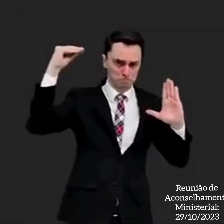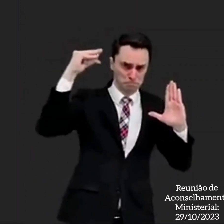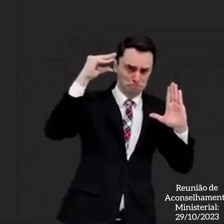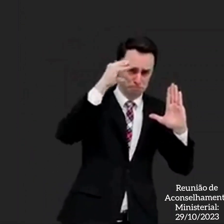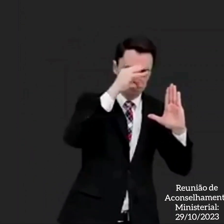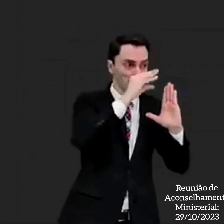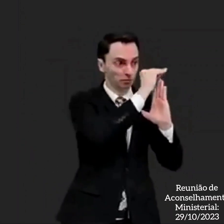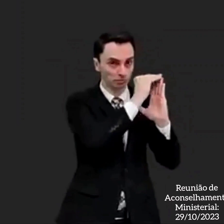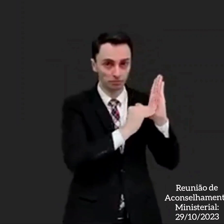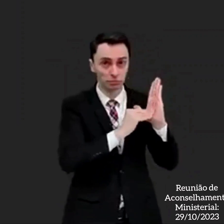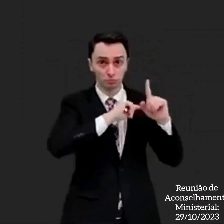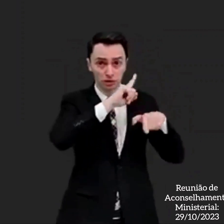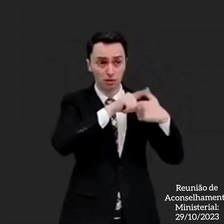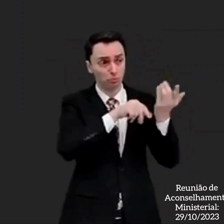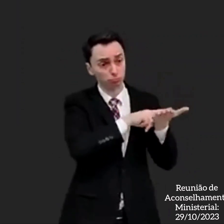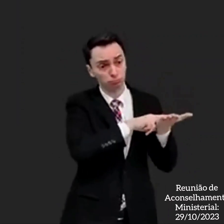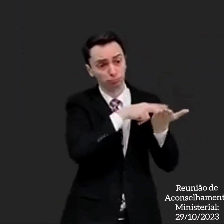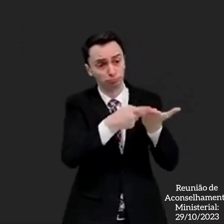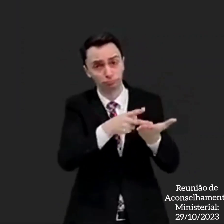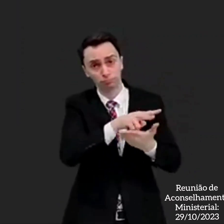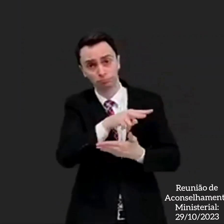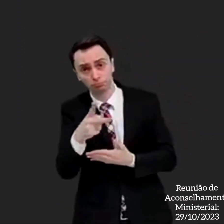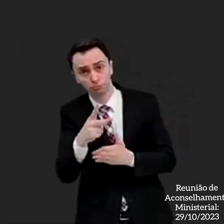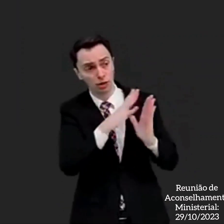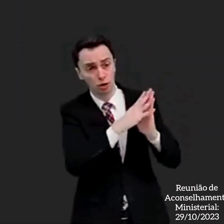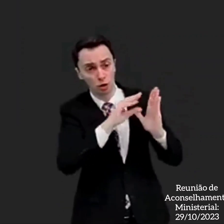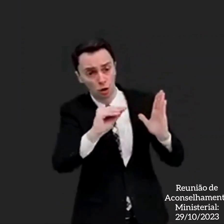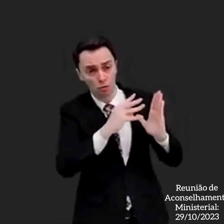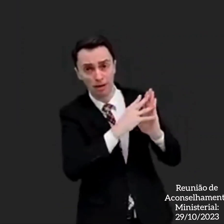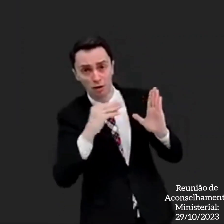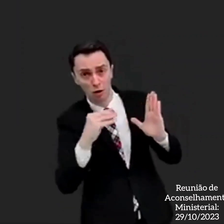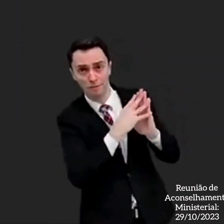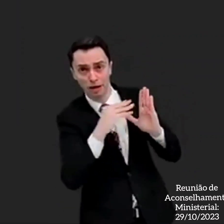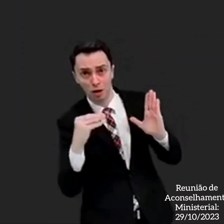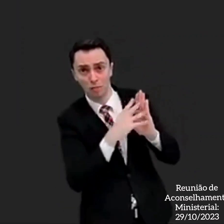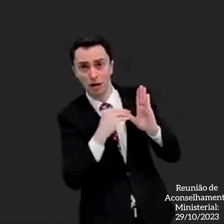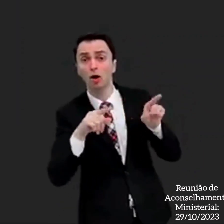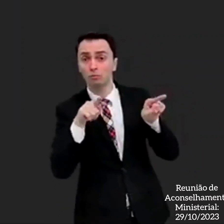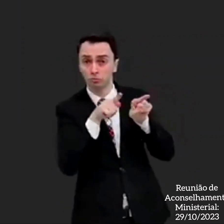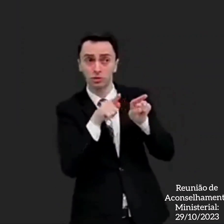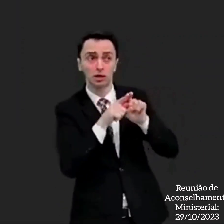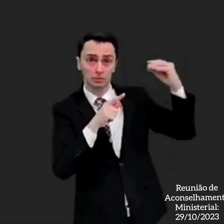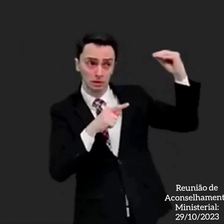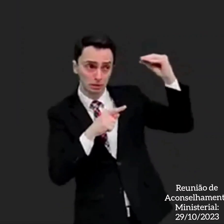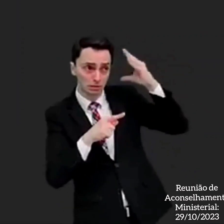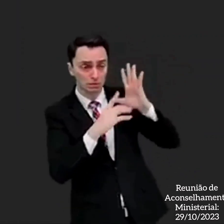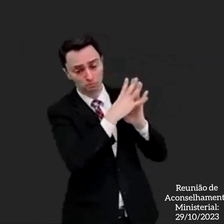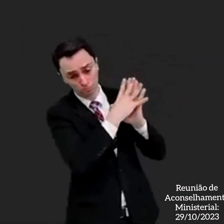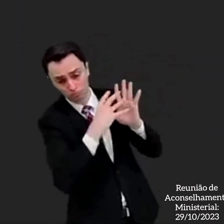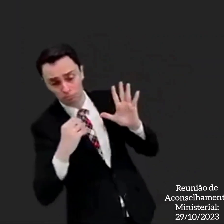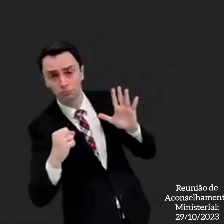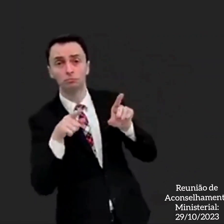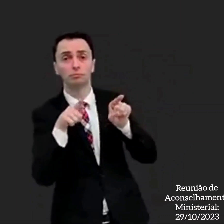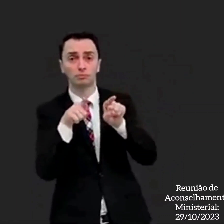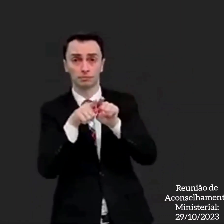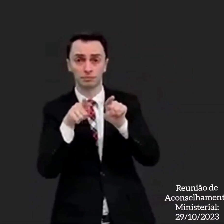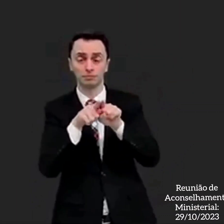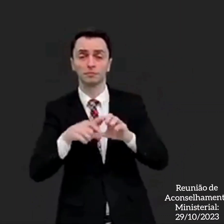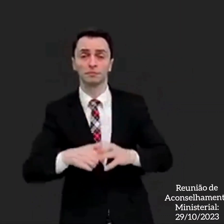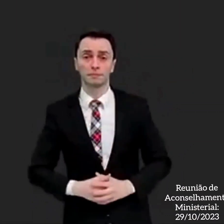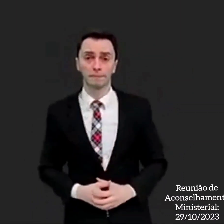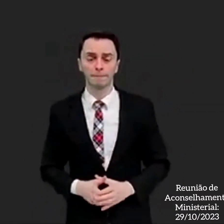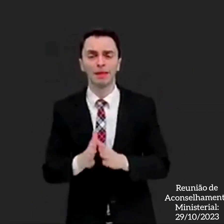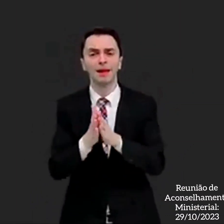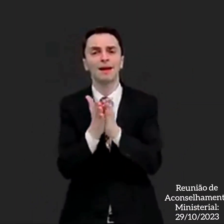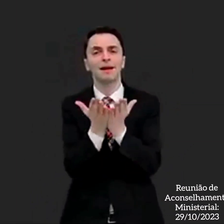passado nos textos autógrafos. A inspiração santa e indubitável da Bíblia Sagrada